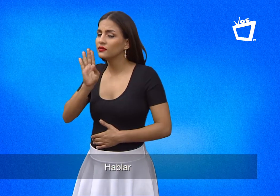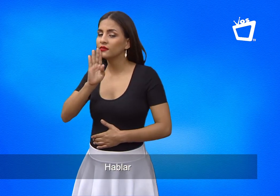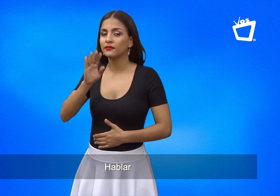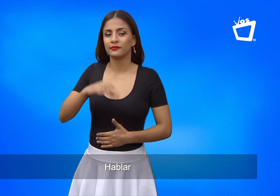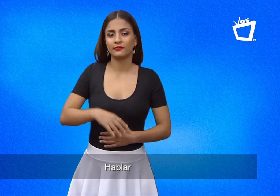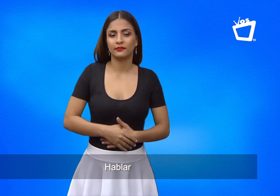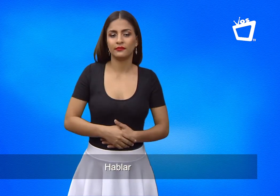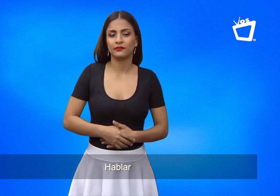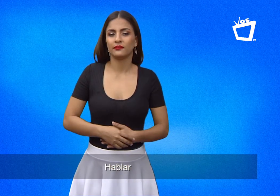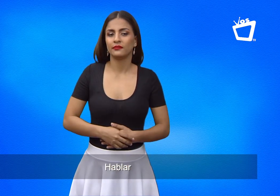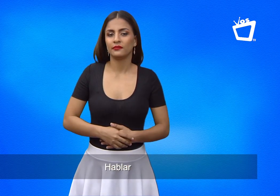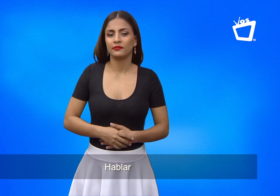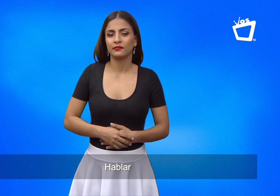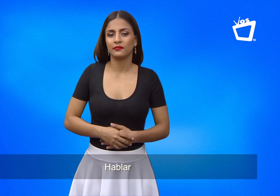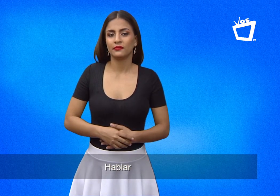Hablar.